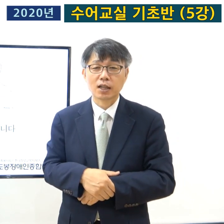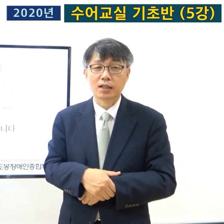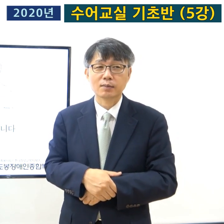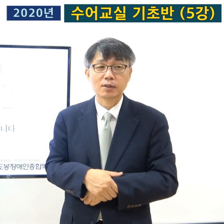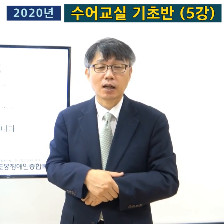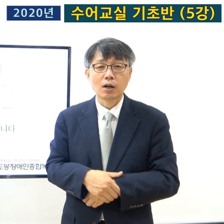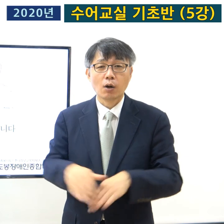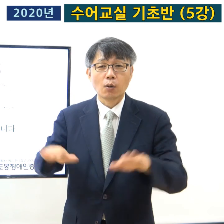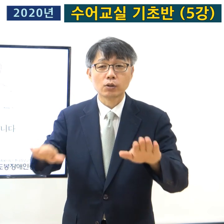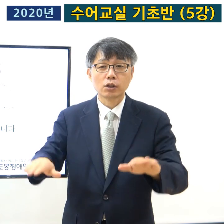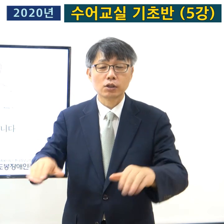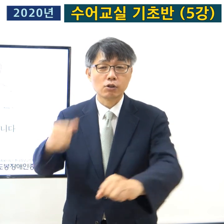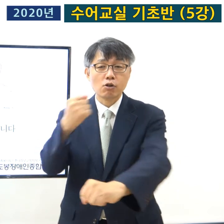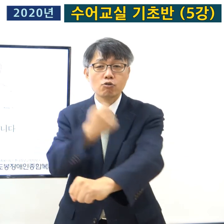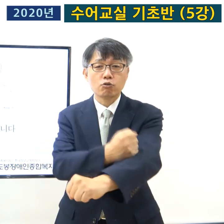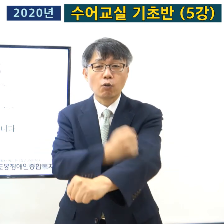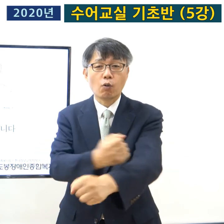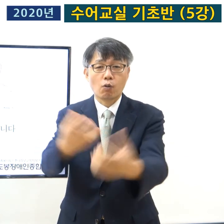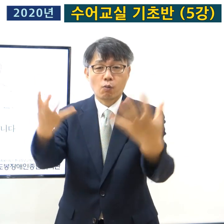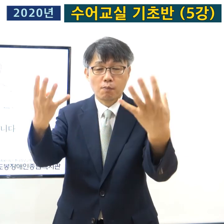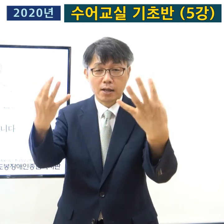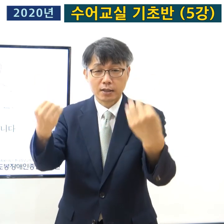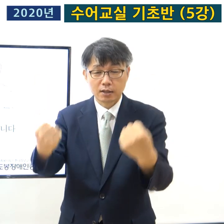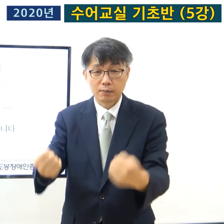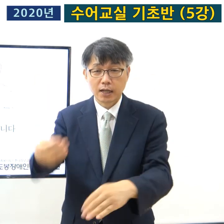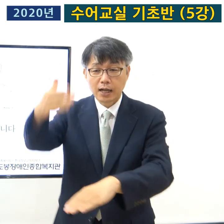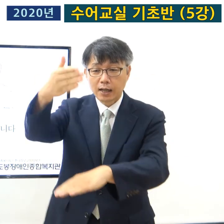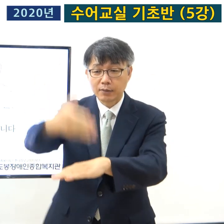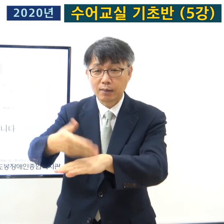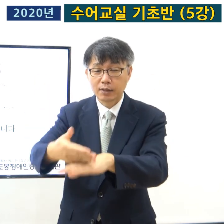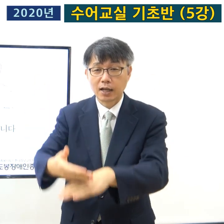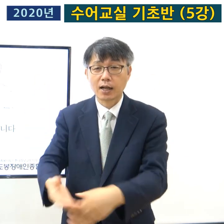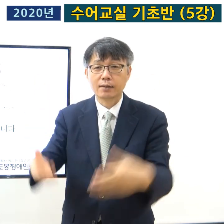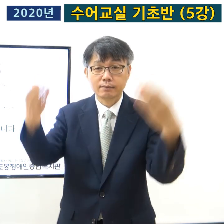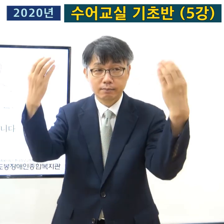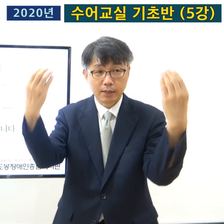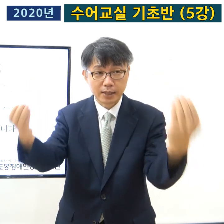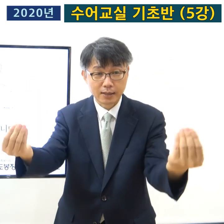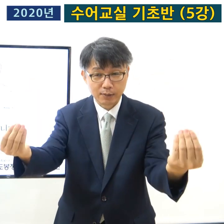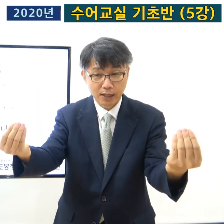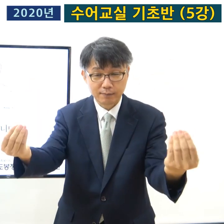하겠습니다. 오늘 수고 많으셨습니다. 감사합니다. 마치겠습니다.